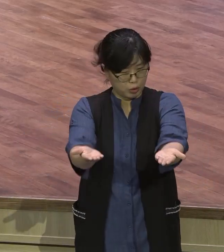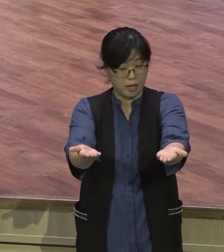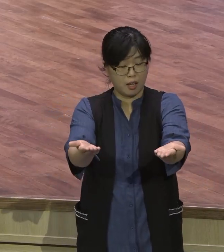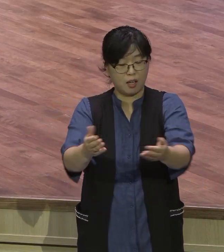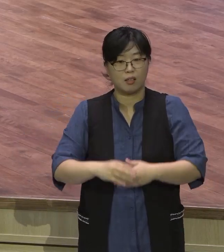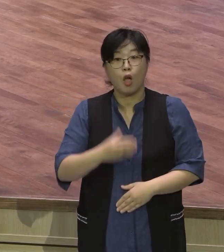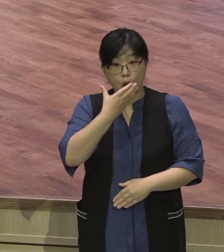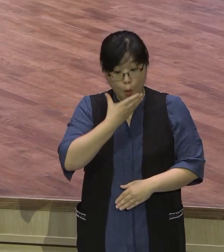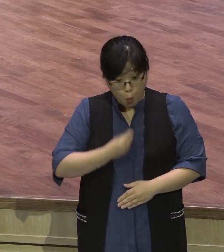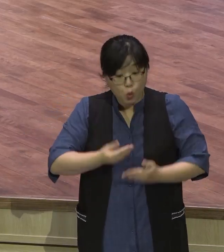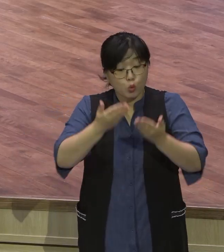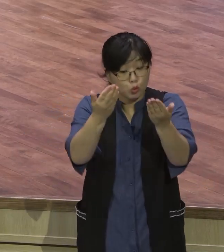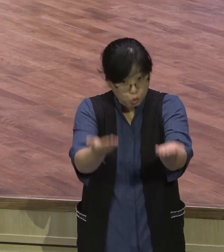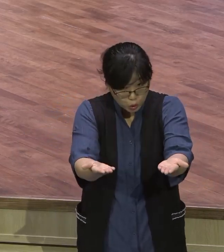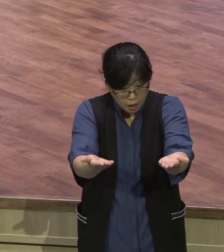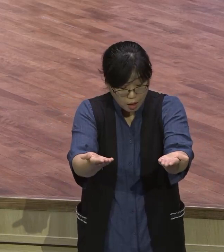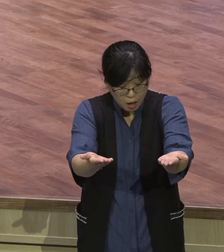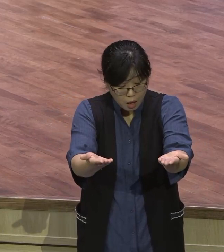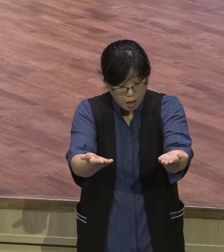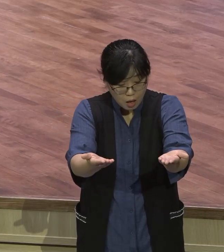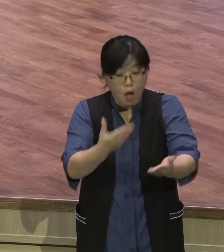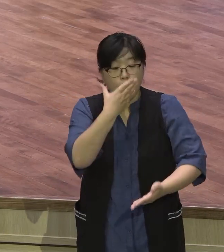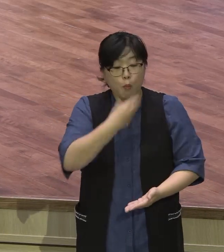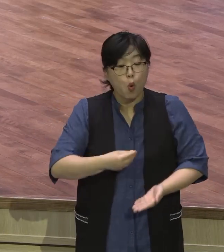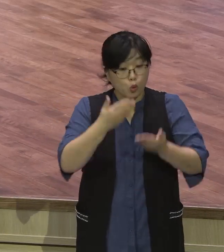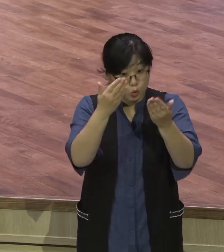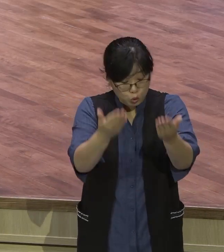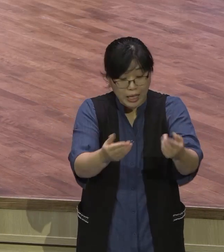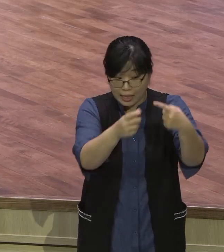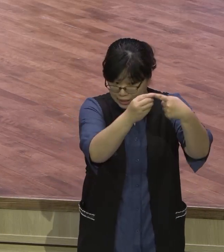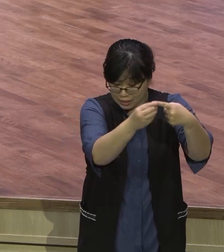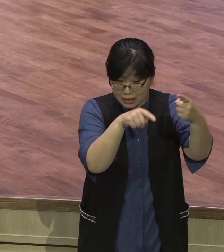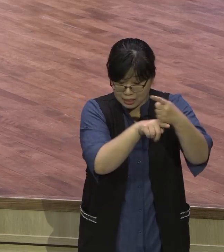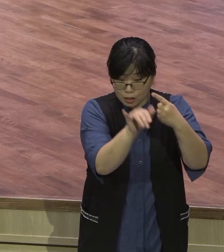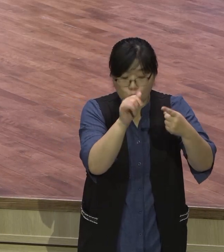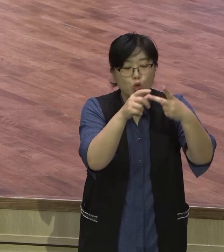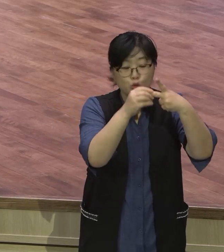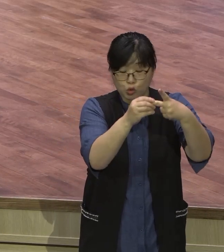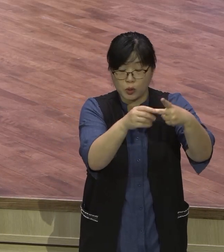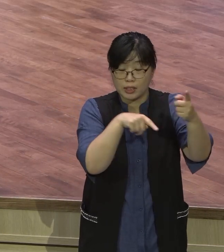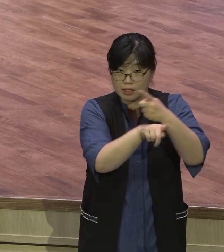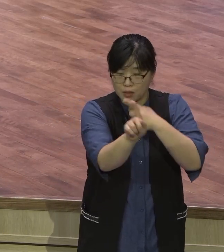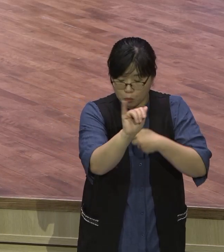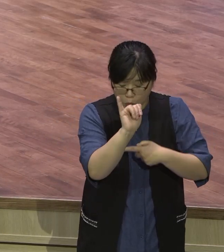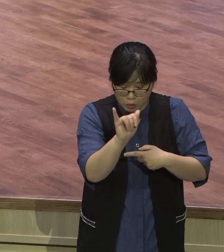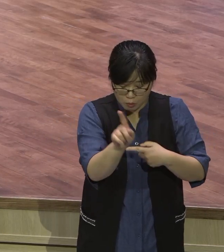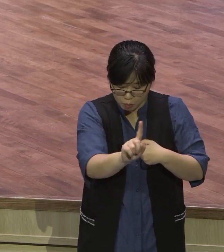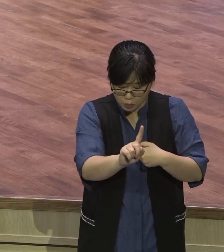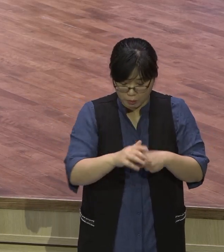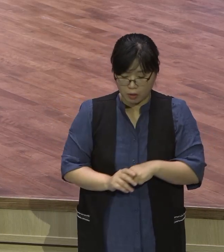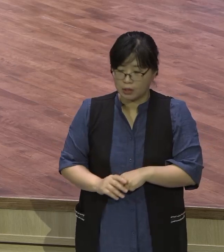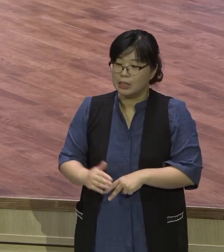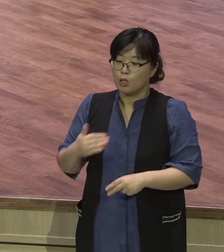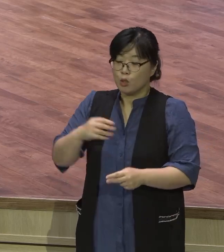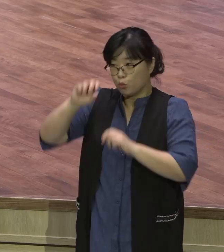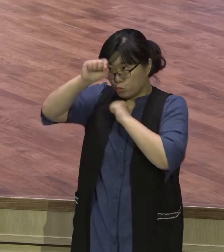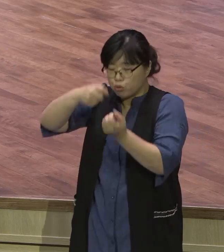뜻뿐만 아니라 무릎을 꿇다 찬양하다 라는 뜻이에요. 이 바라크에 그래서